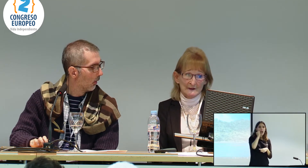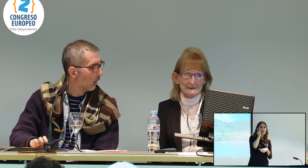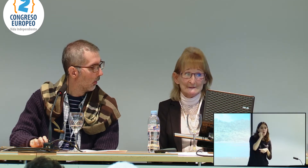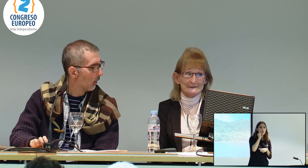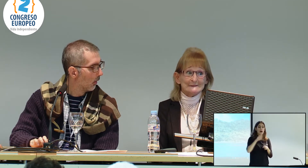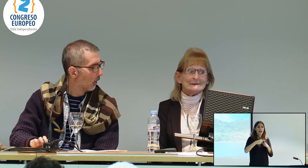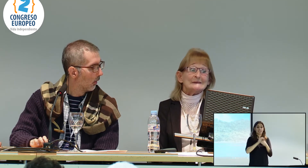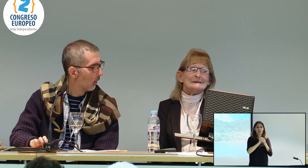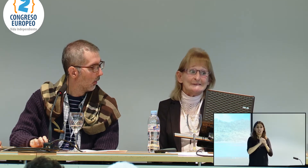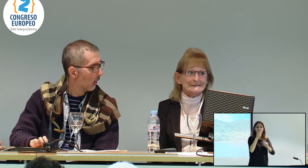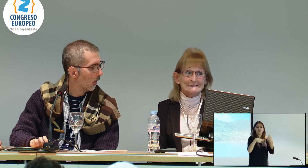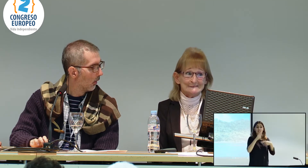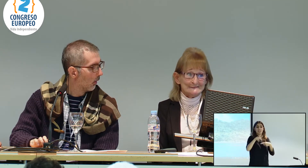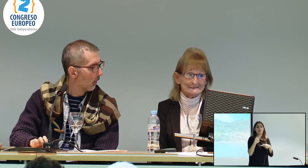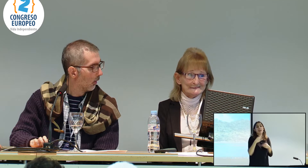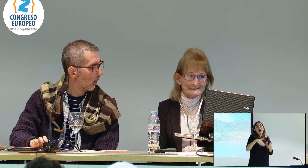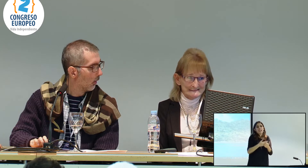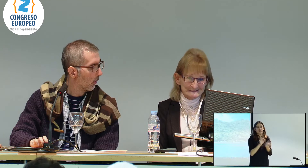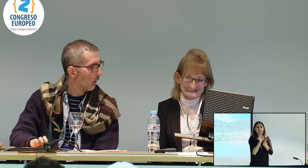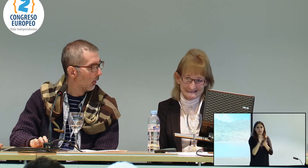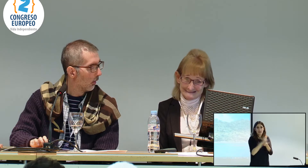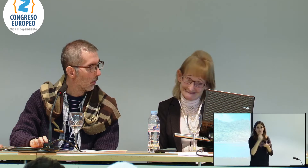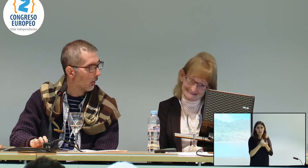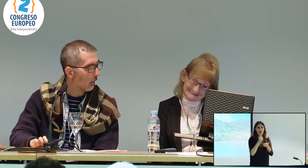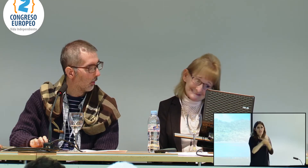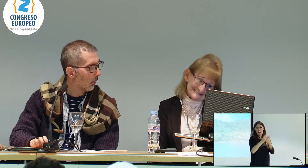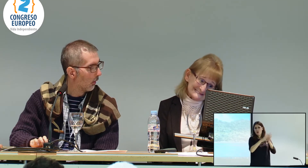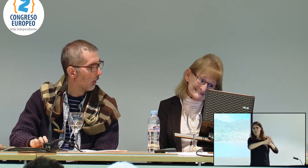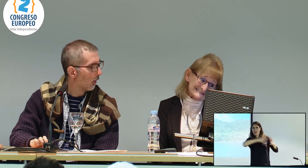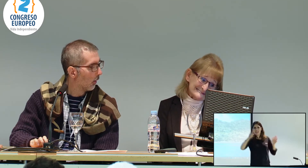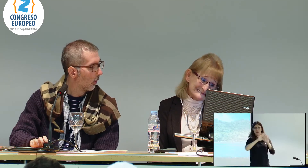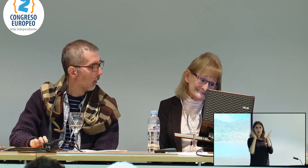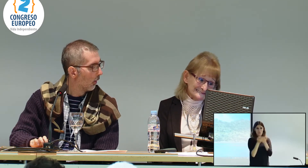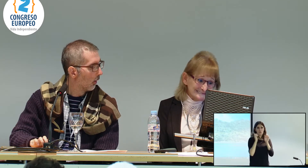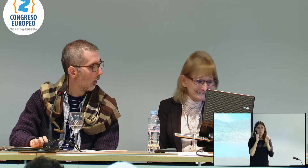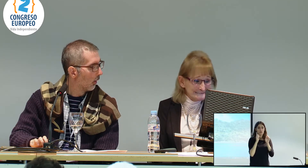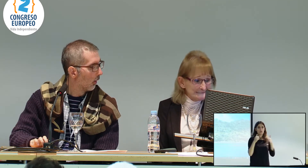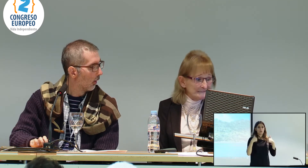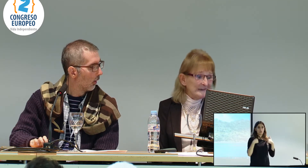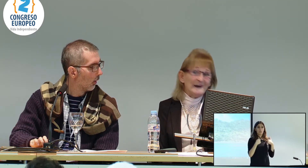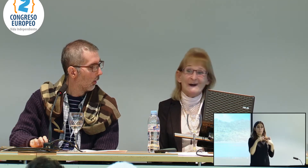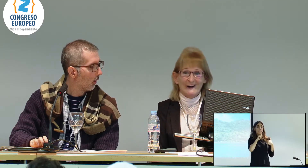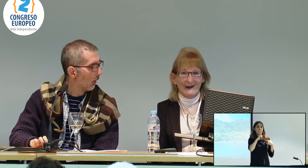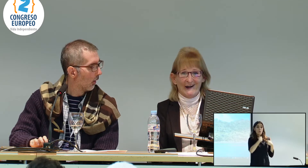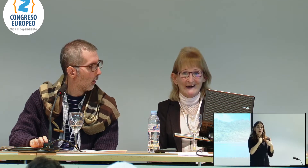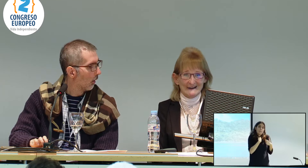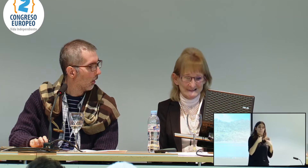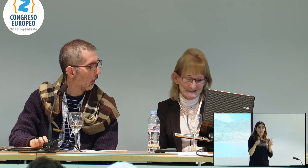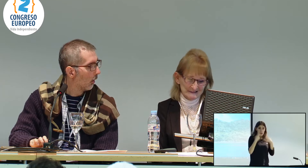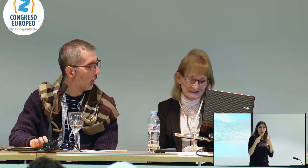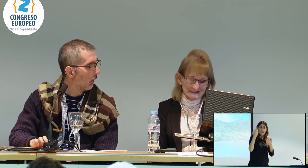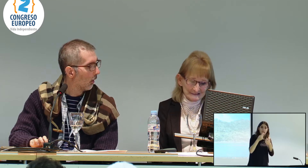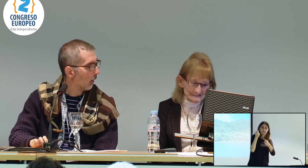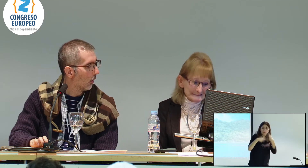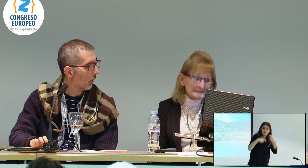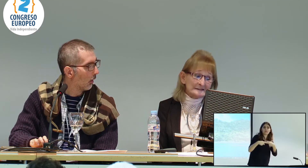e incluso servicios financieros para el banco más grande del mundo, a pesar de ser muda. También puse una